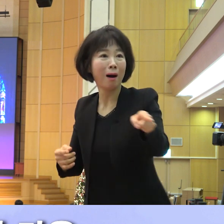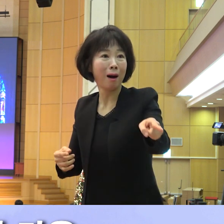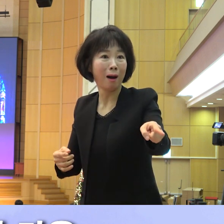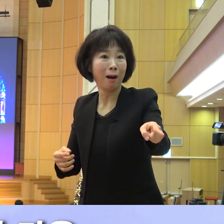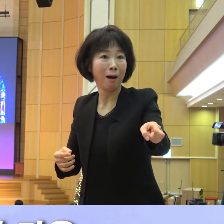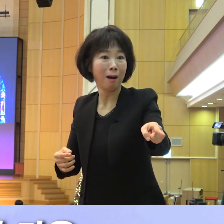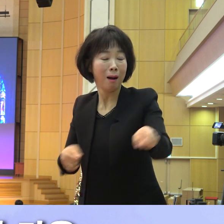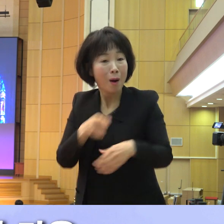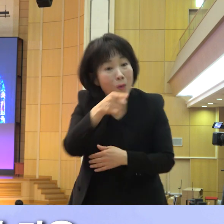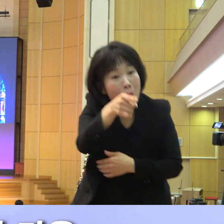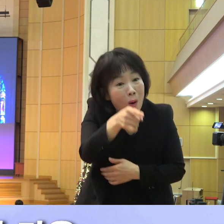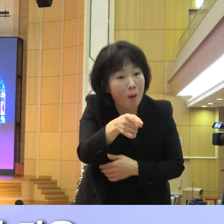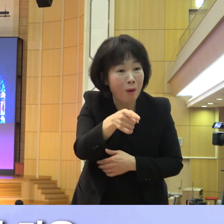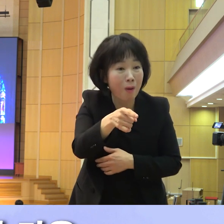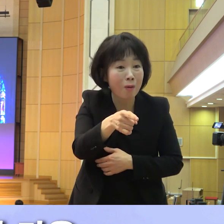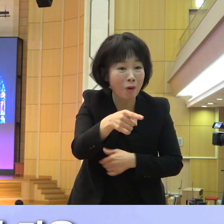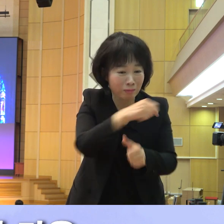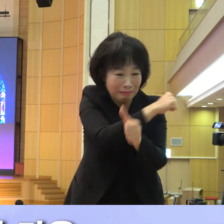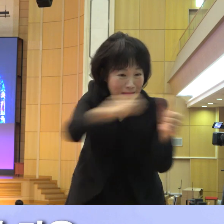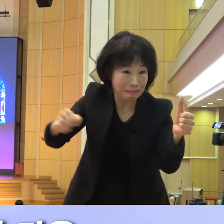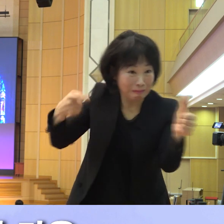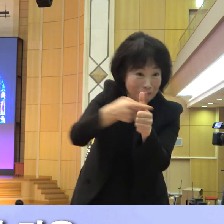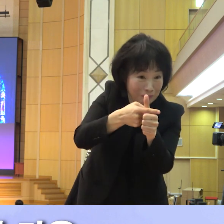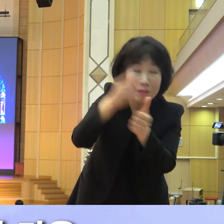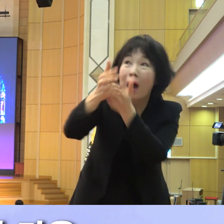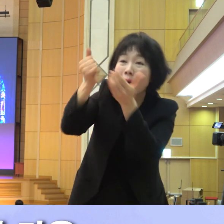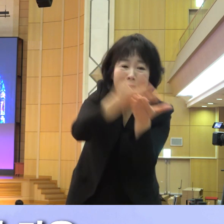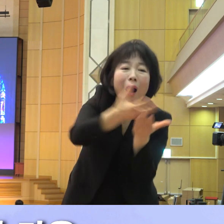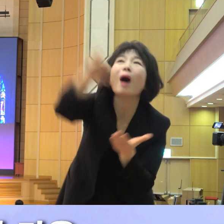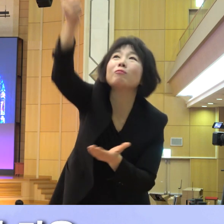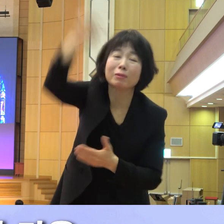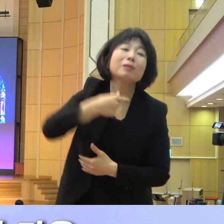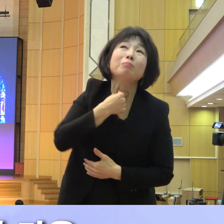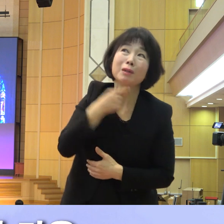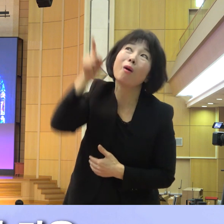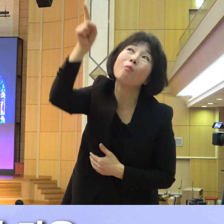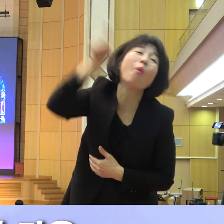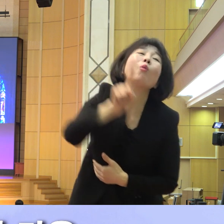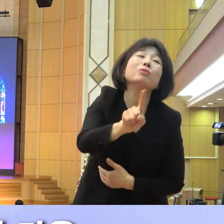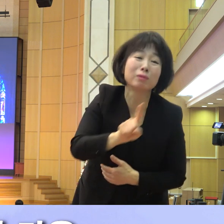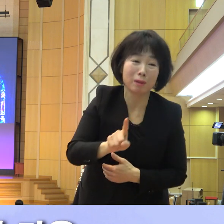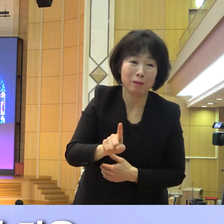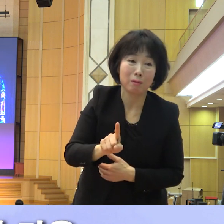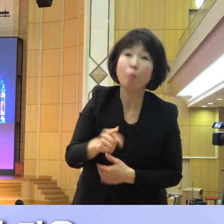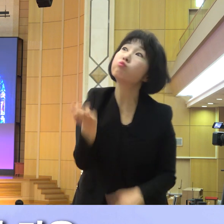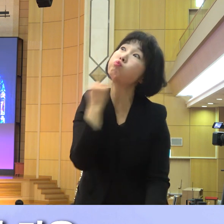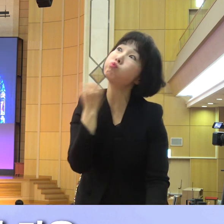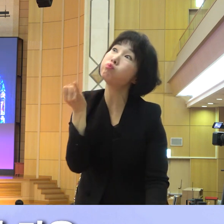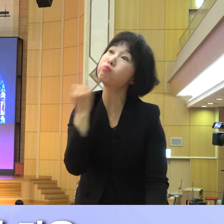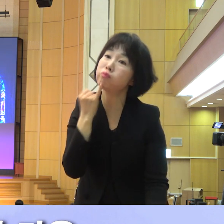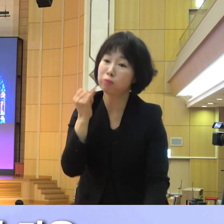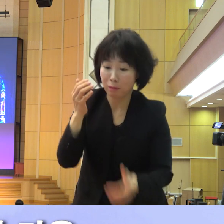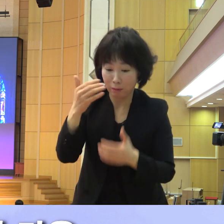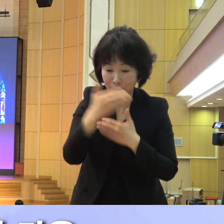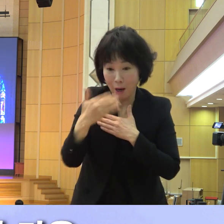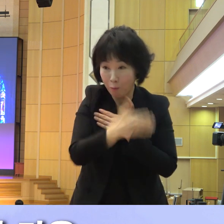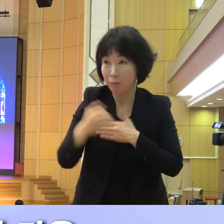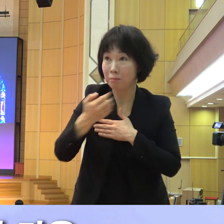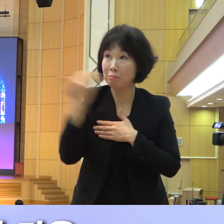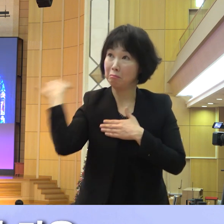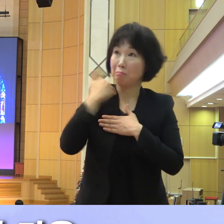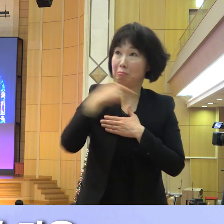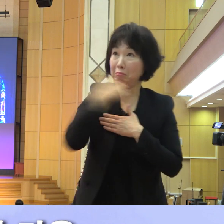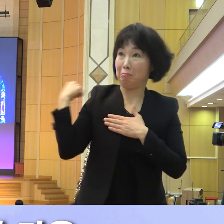지금 현재 아브라함은 아들을 죽이는 입장이고 아들